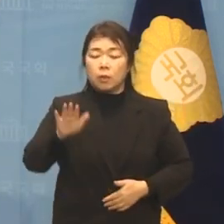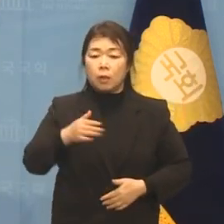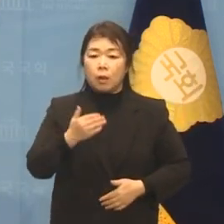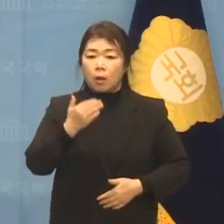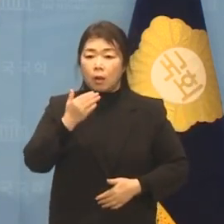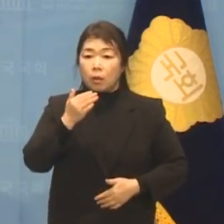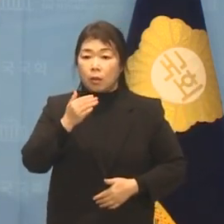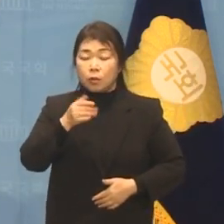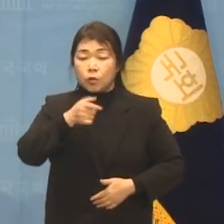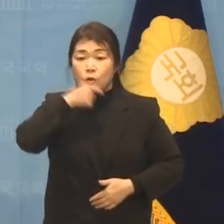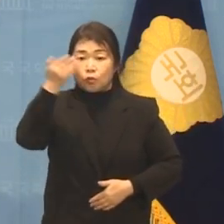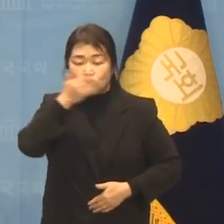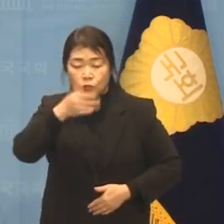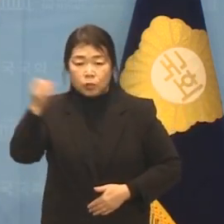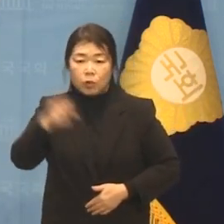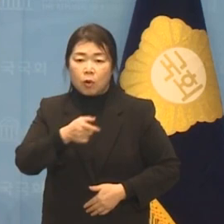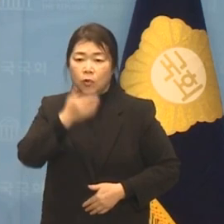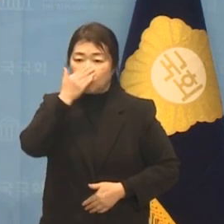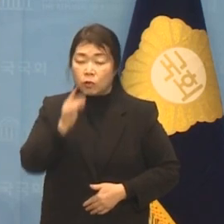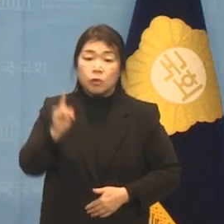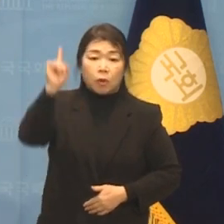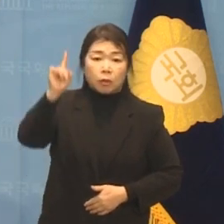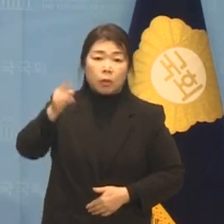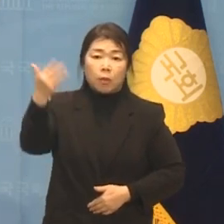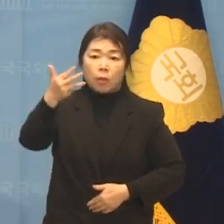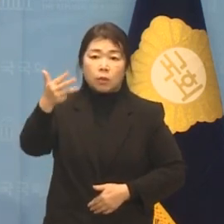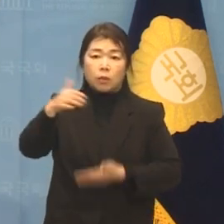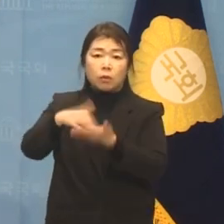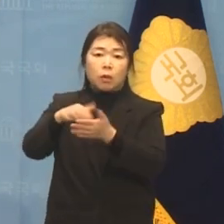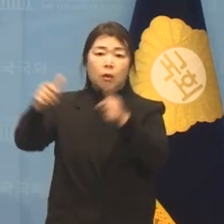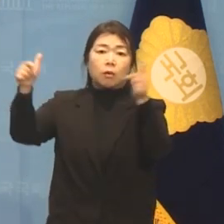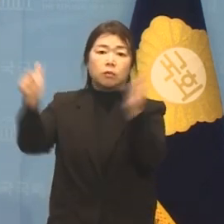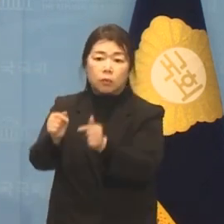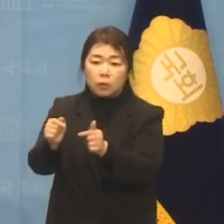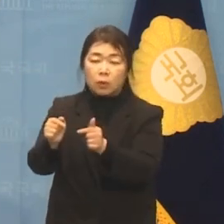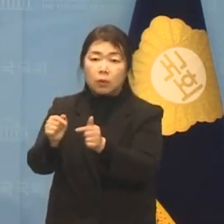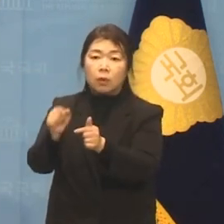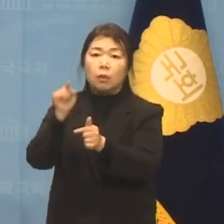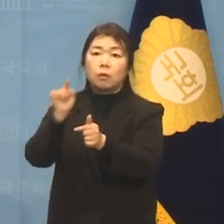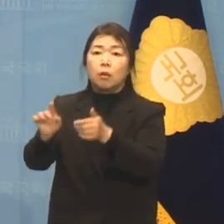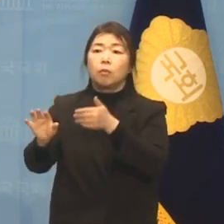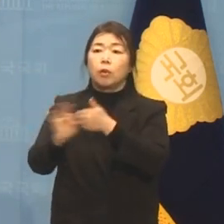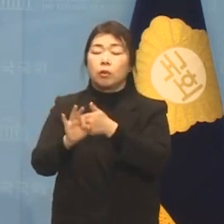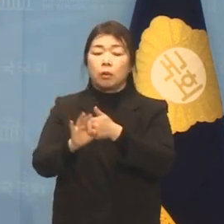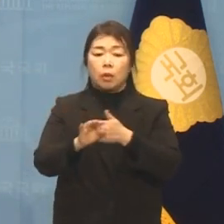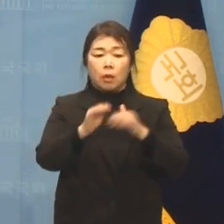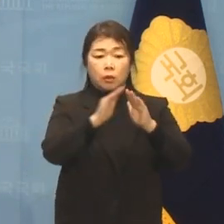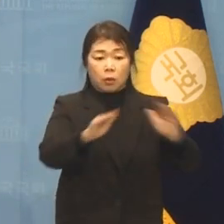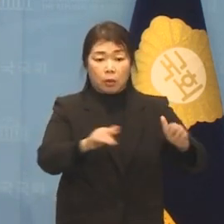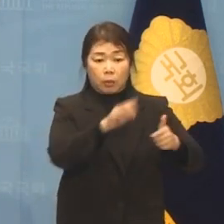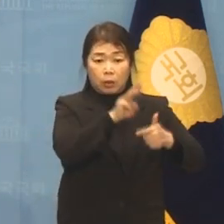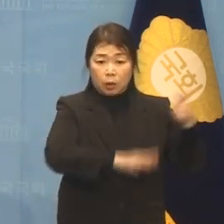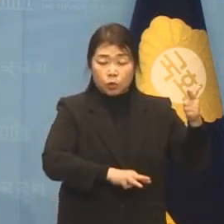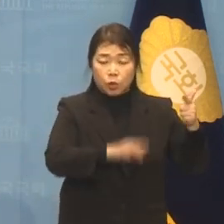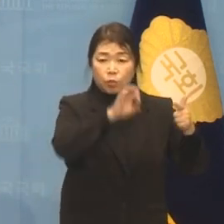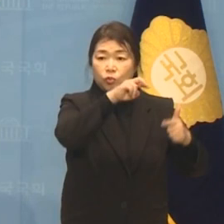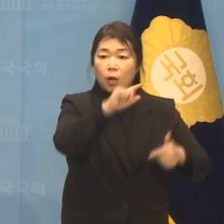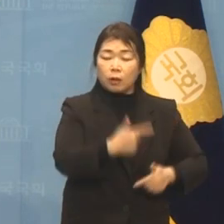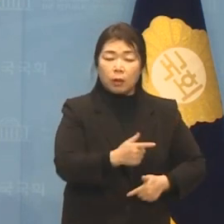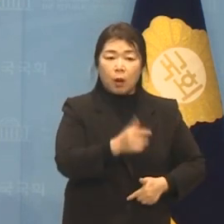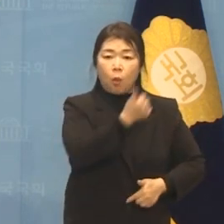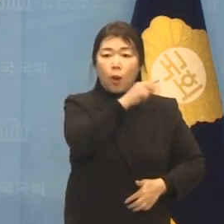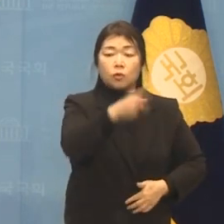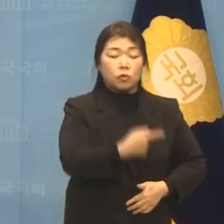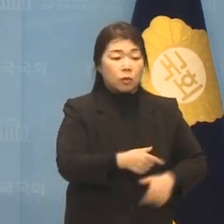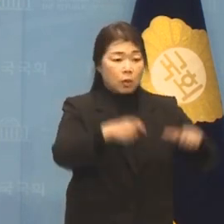순천은 8,000명 정도가 감소했습니다. 이번 추세대로라면 전남 나주 무안 화순 선거구는 4년